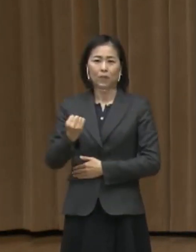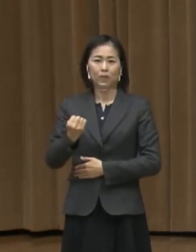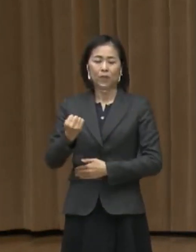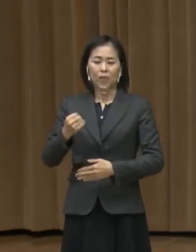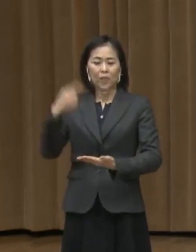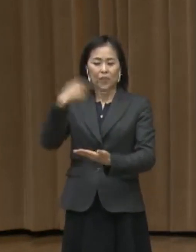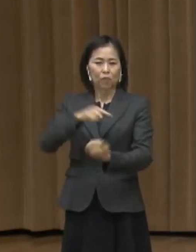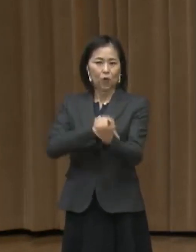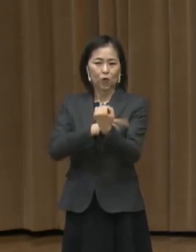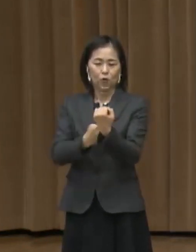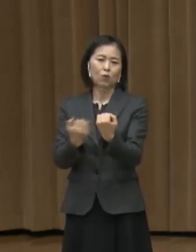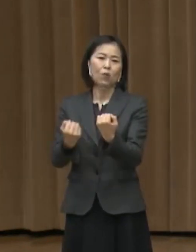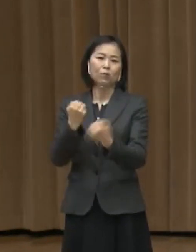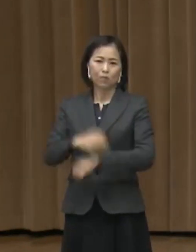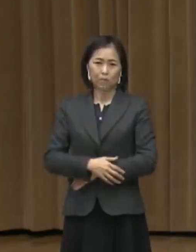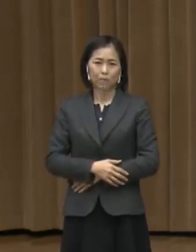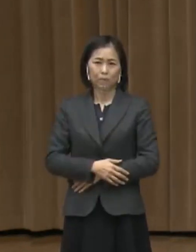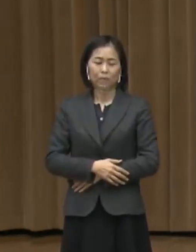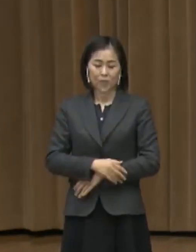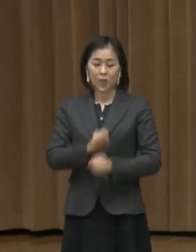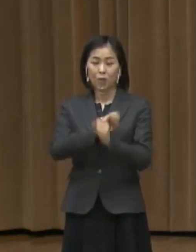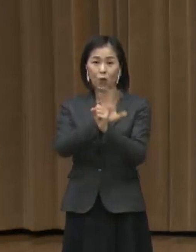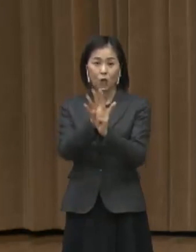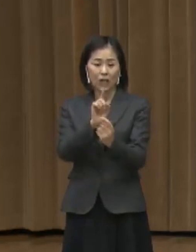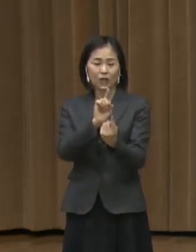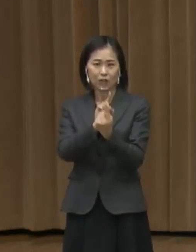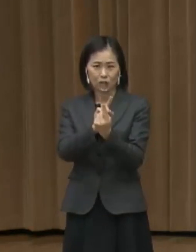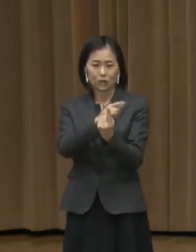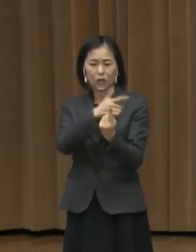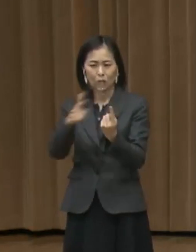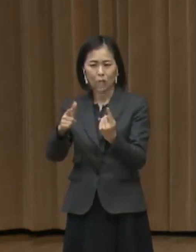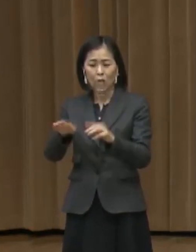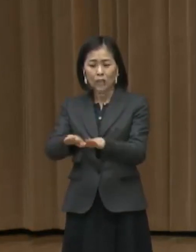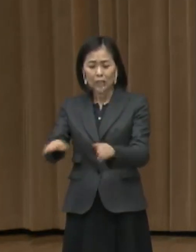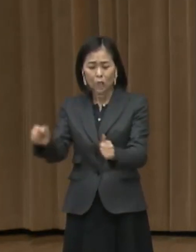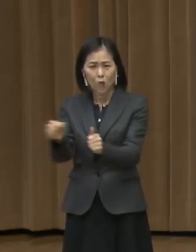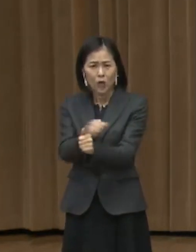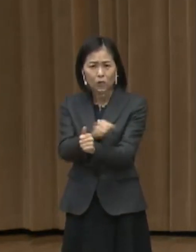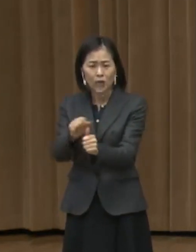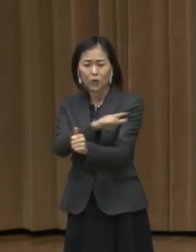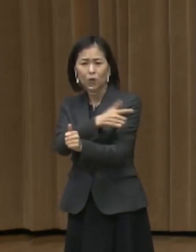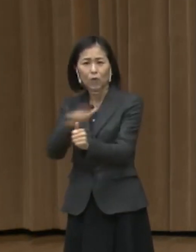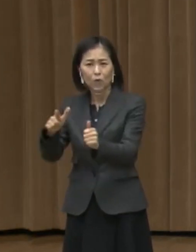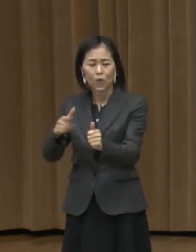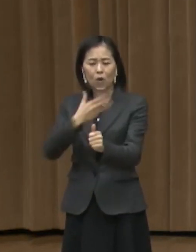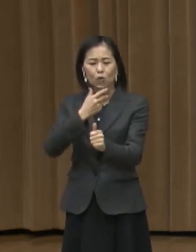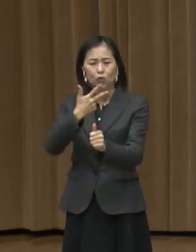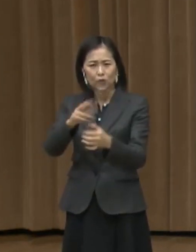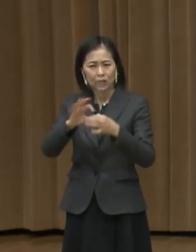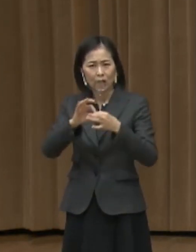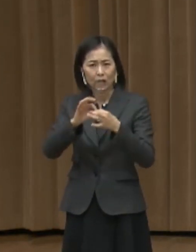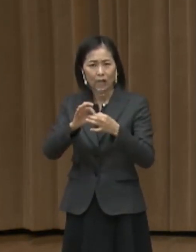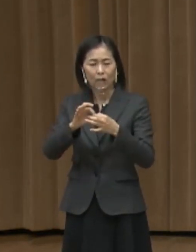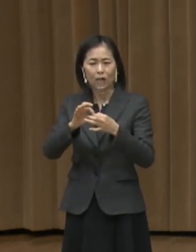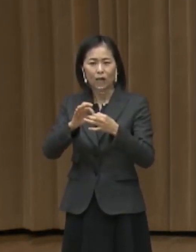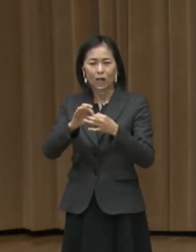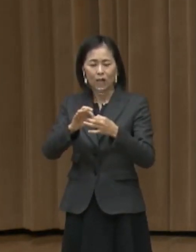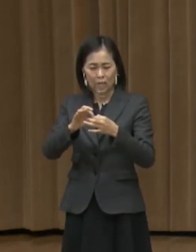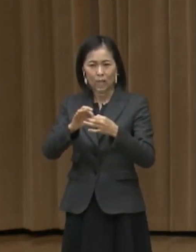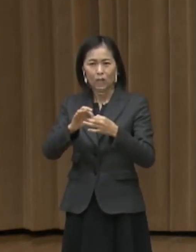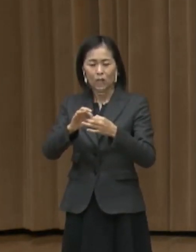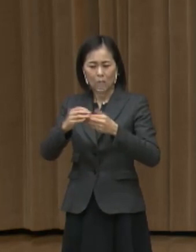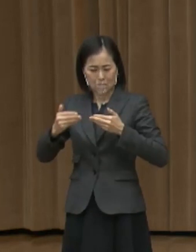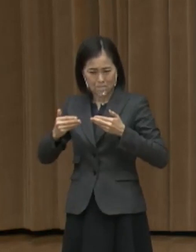における新型コロナウイルス感染症対策や児童虐待への対応など福祉政策の充実に